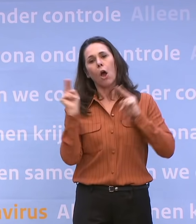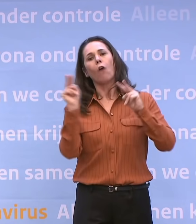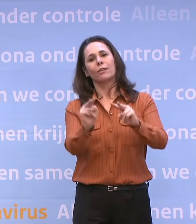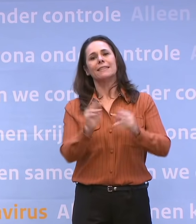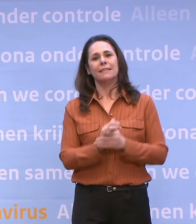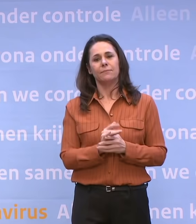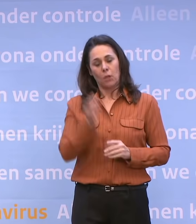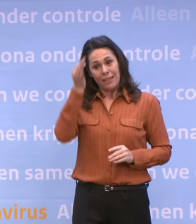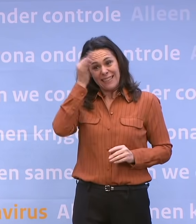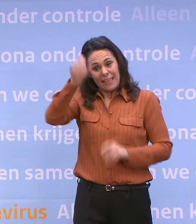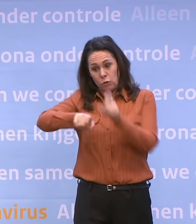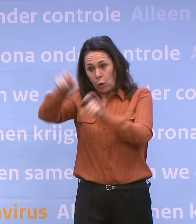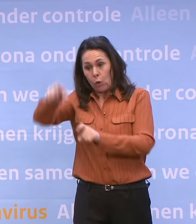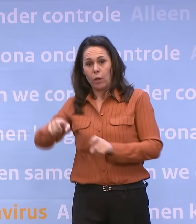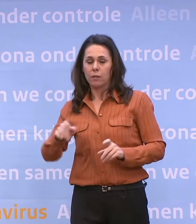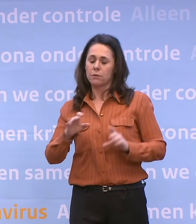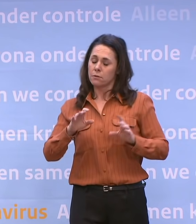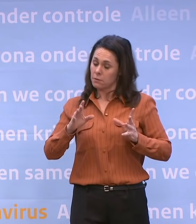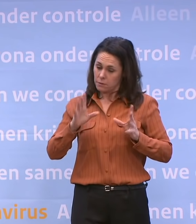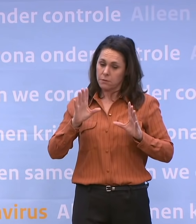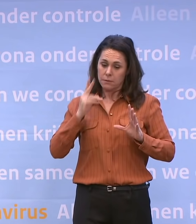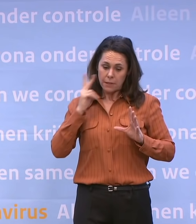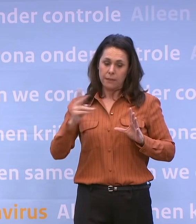Waarvan de deskundigen zeggen, want we doen alles op wetenschappelijk advies.